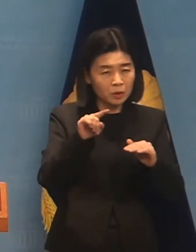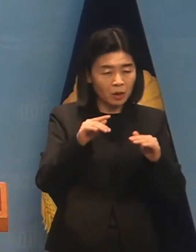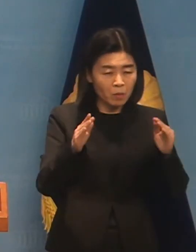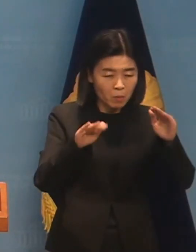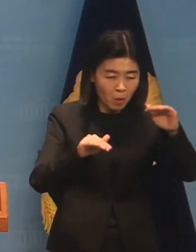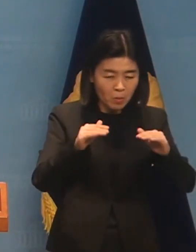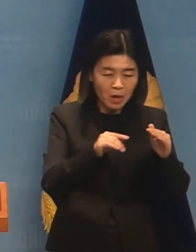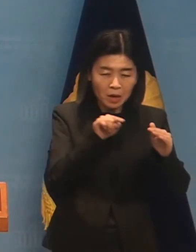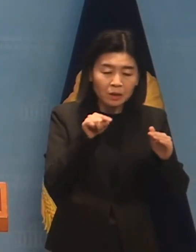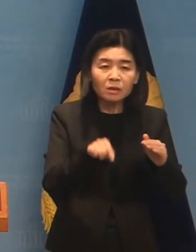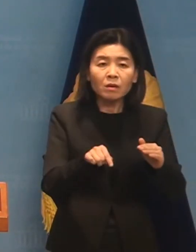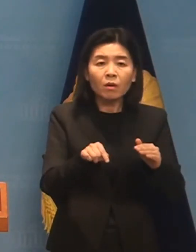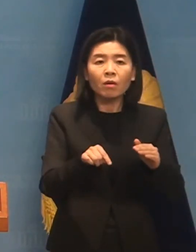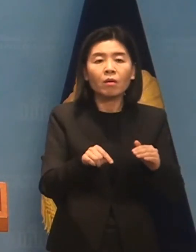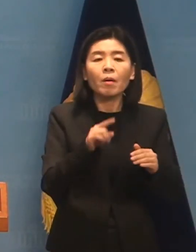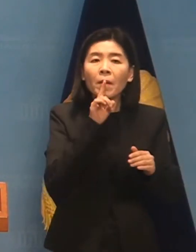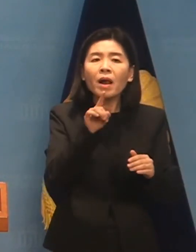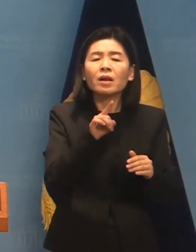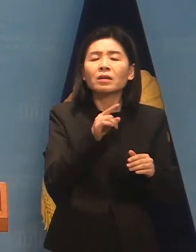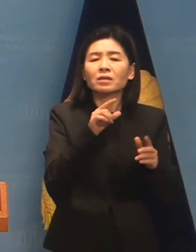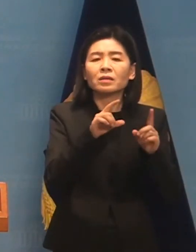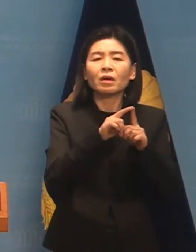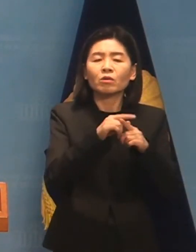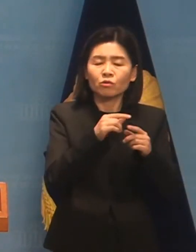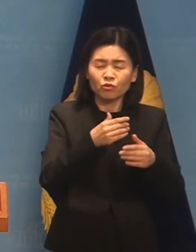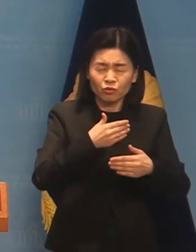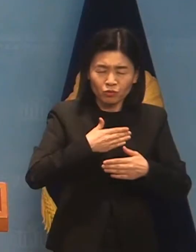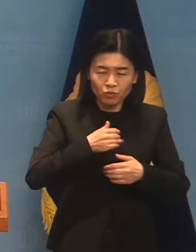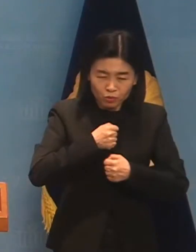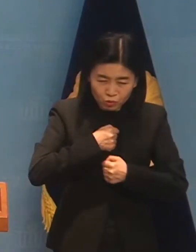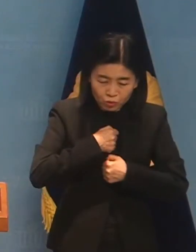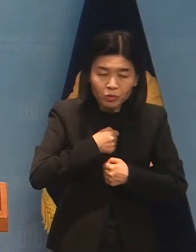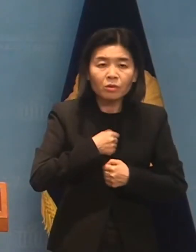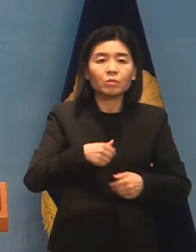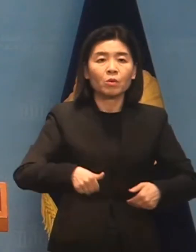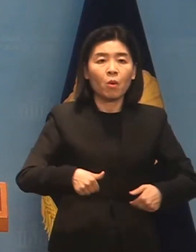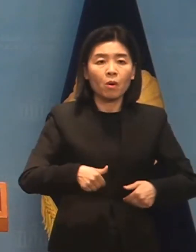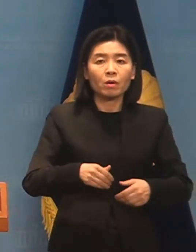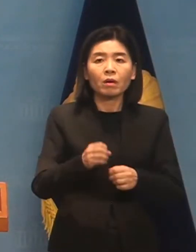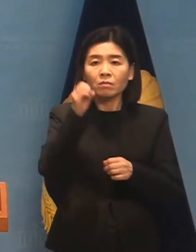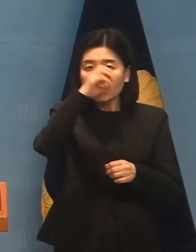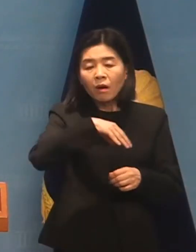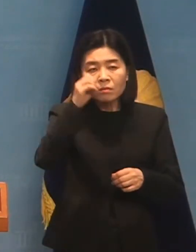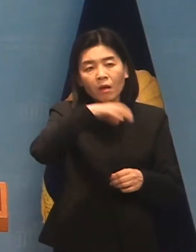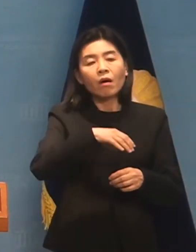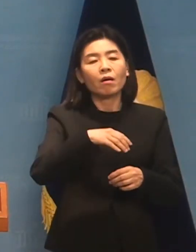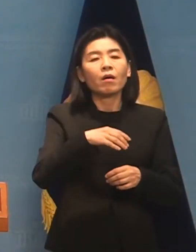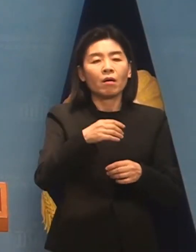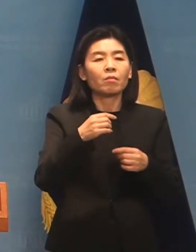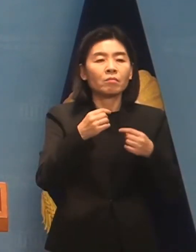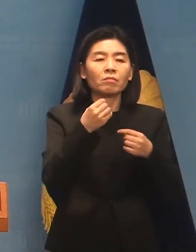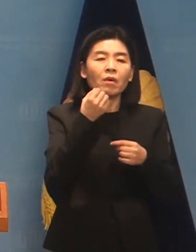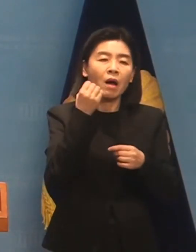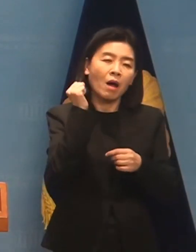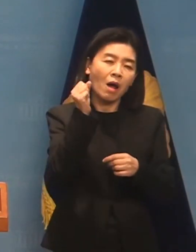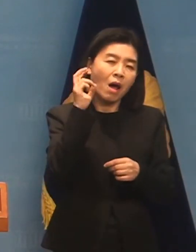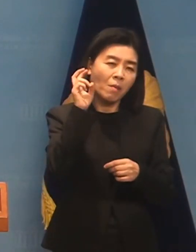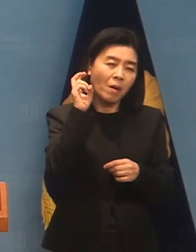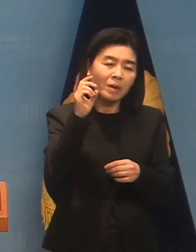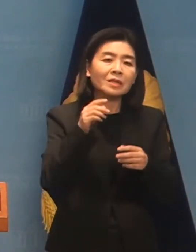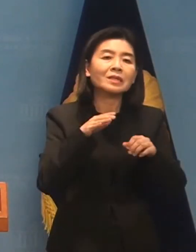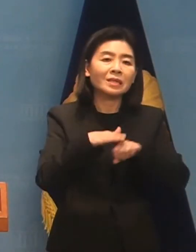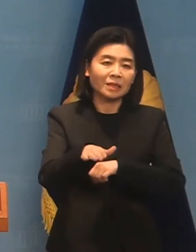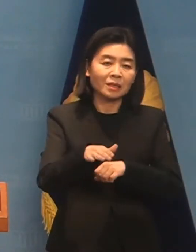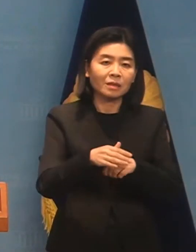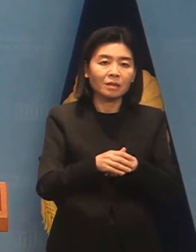신중하고 중립적인 표현이 요구됨에도 불구하고 일부 언론은 이를 간과한 채 단정적인 표현을 사용하고 있습니다. 비제한국이